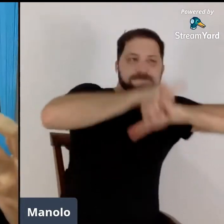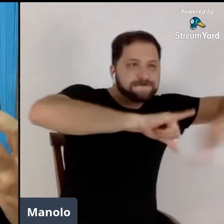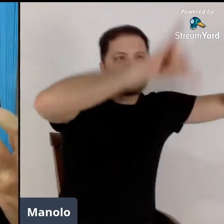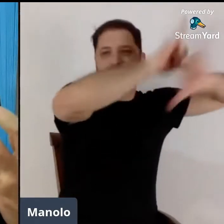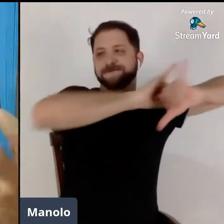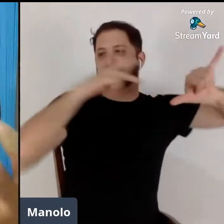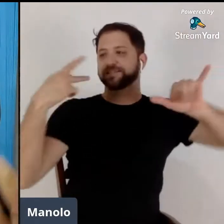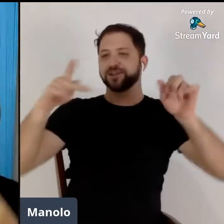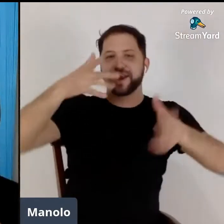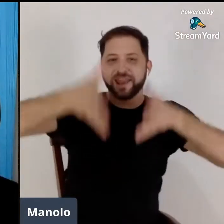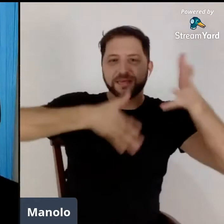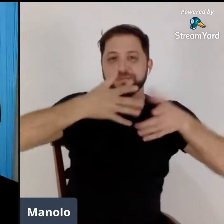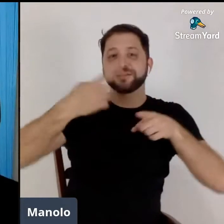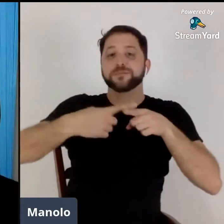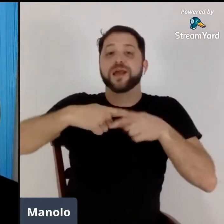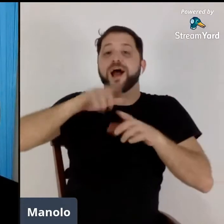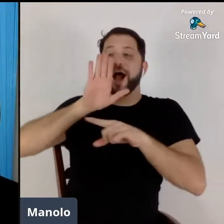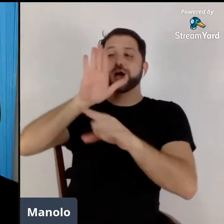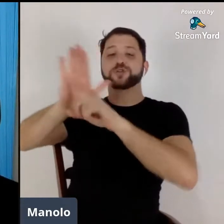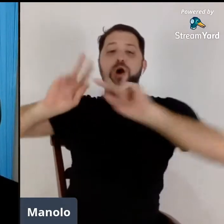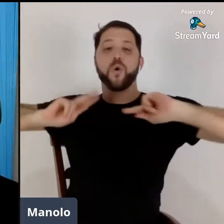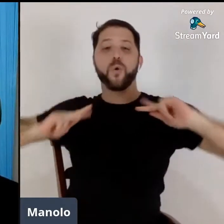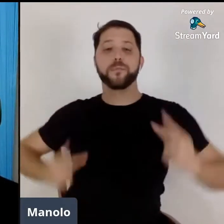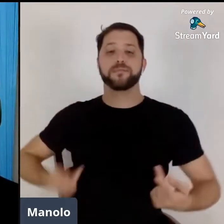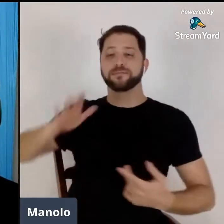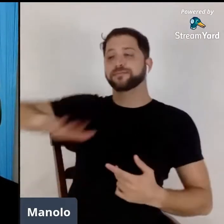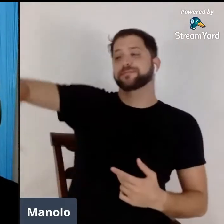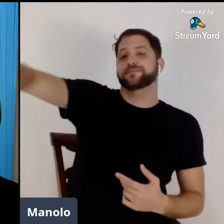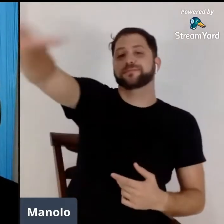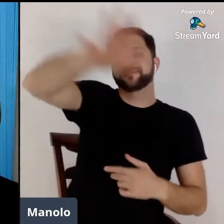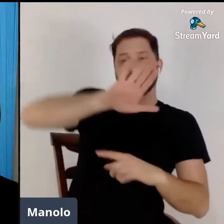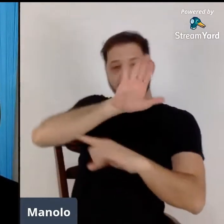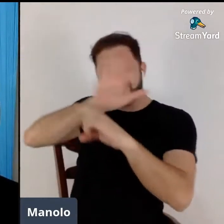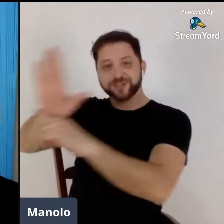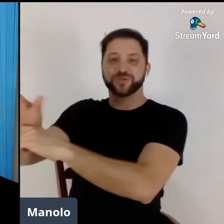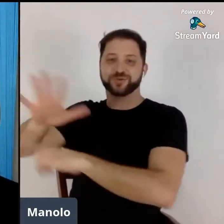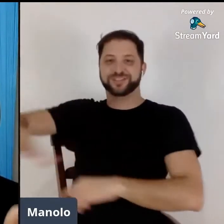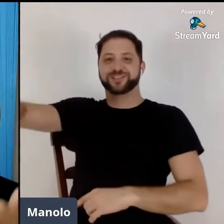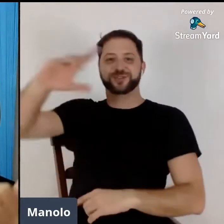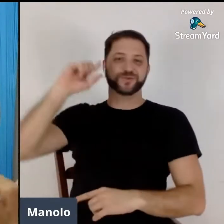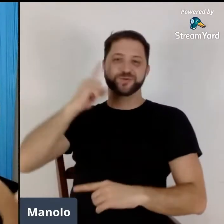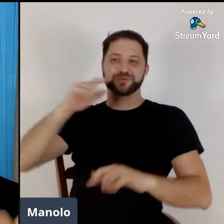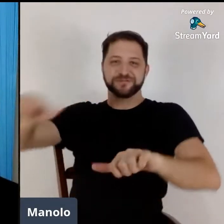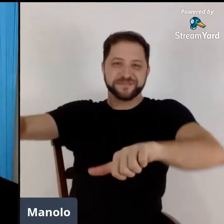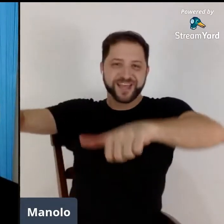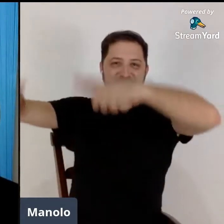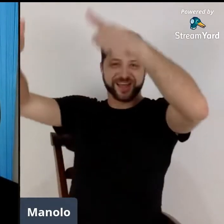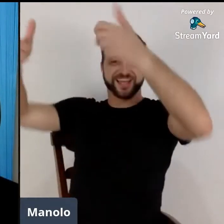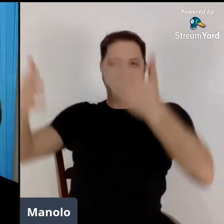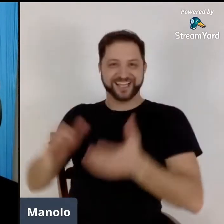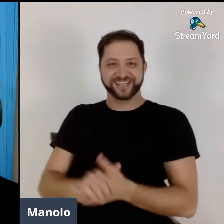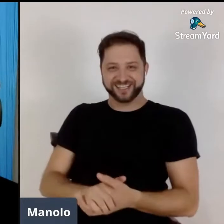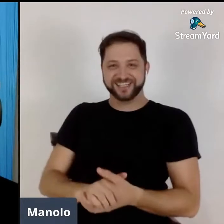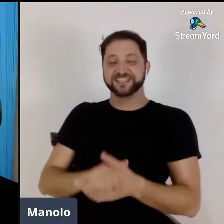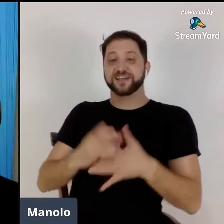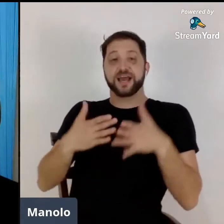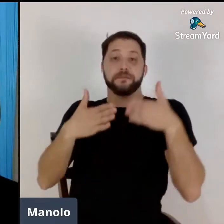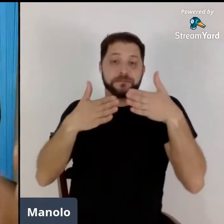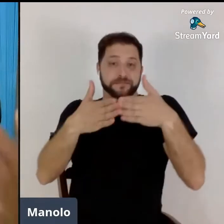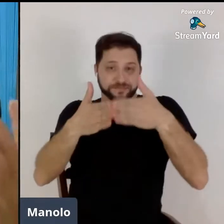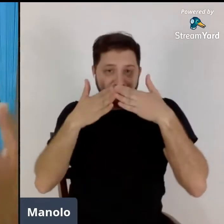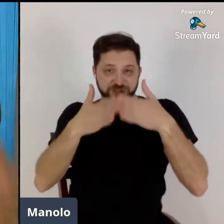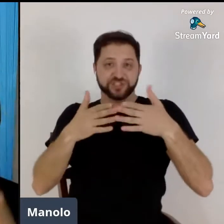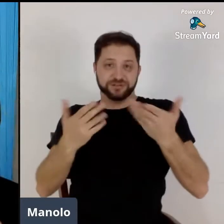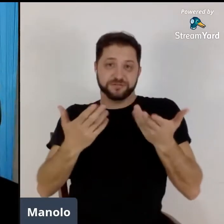trabalho humanitário, só pelo seu trabalho humanitário. Eu peço a você agora,